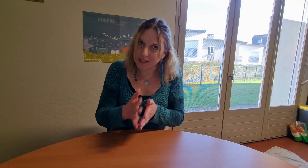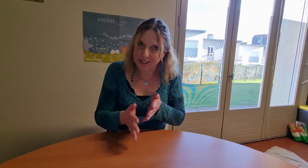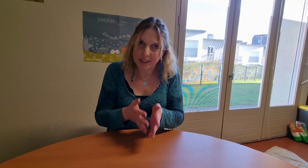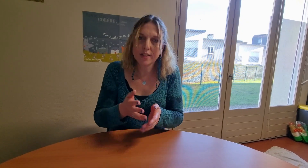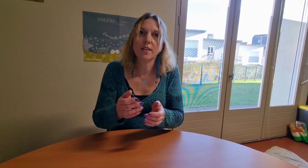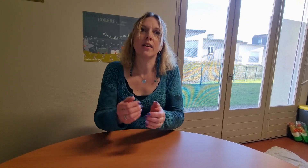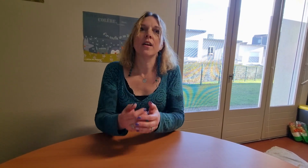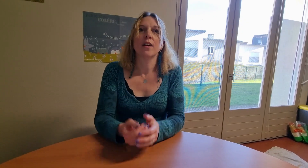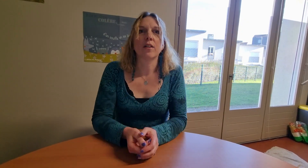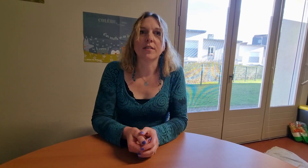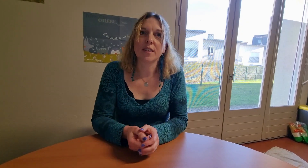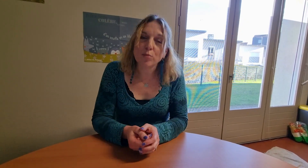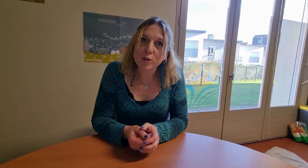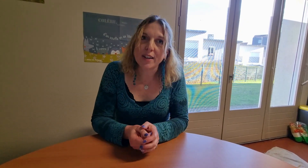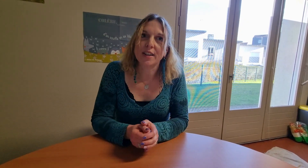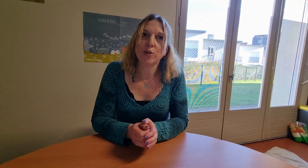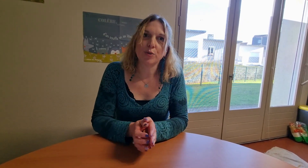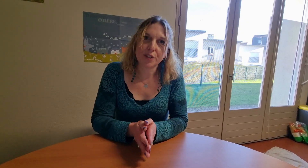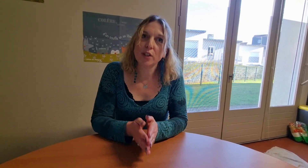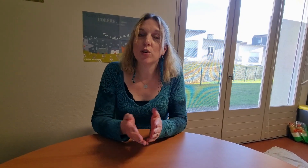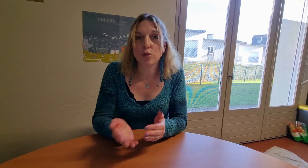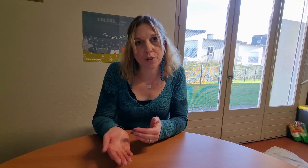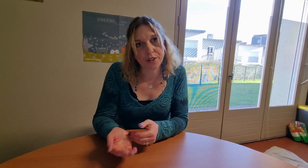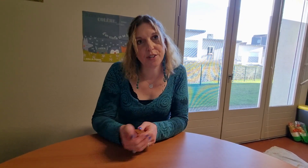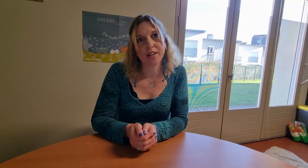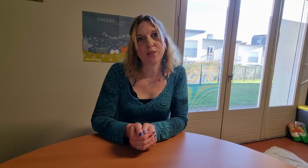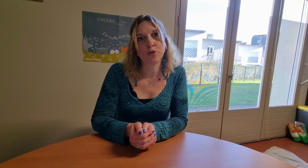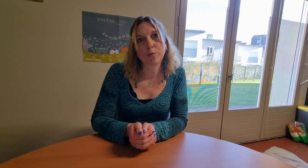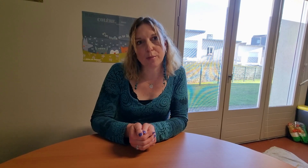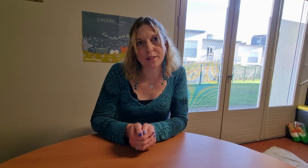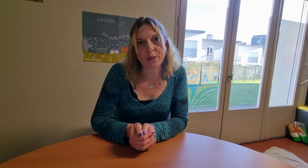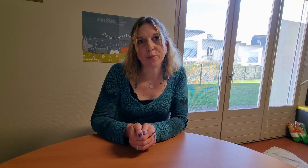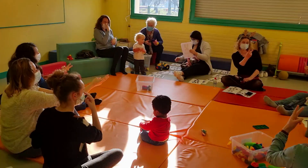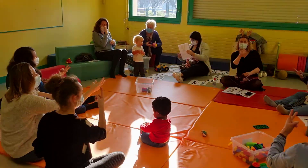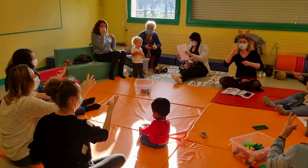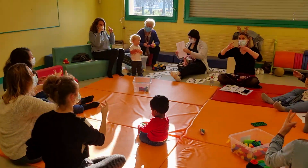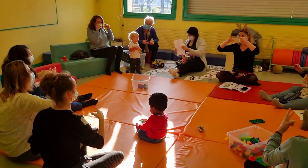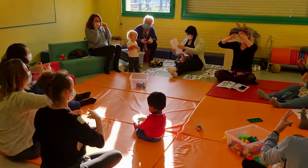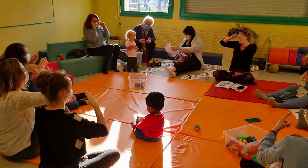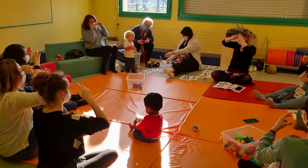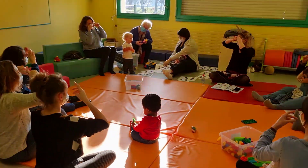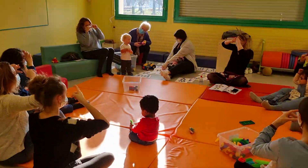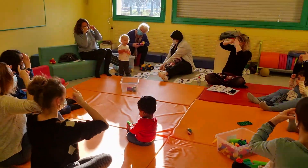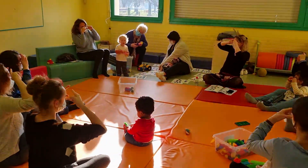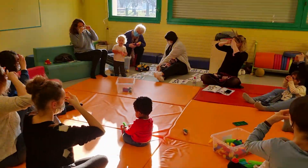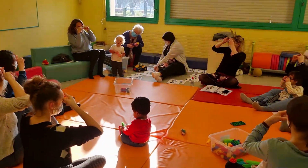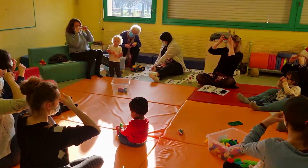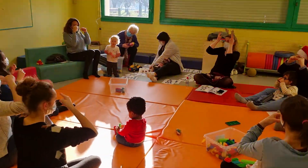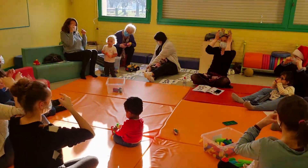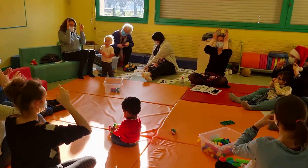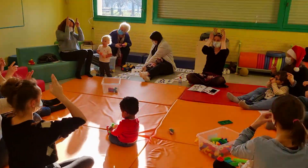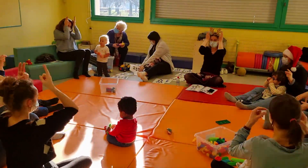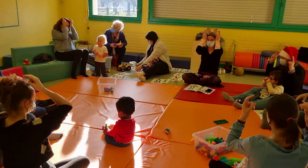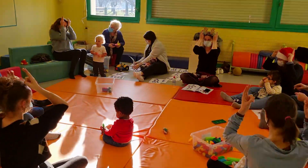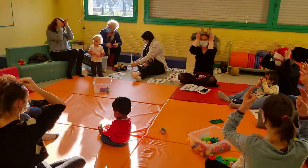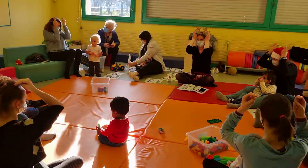signer des mots-clés utiles dans le quotidien du bébé. La langue des signes bébé, également appelée